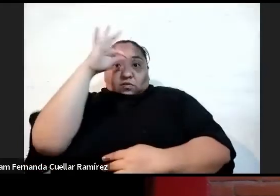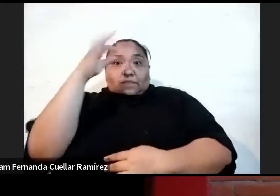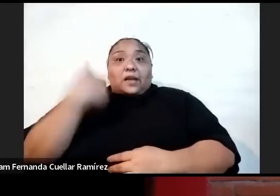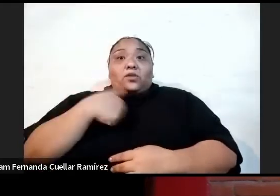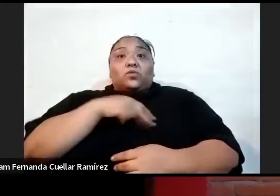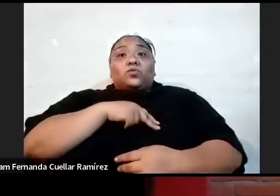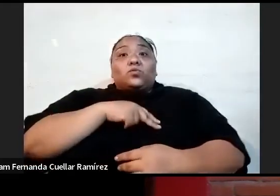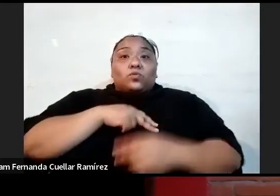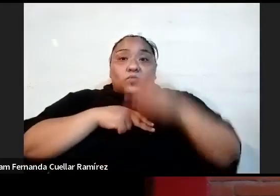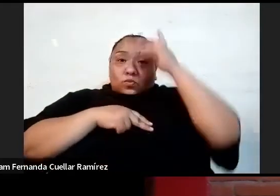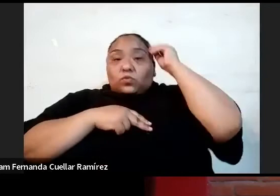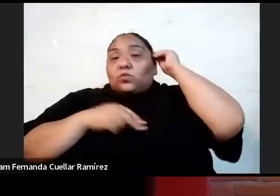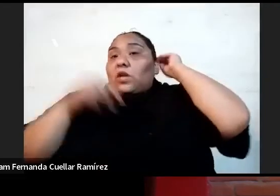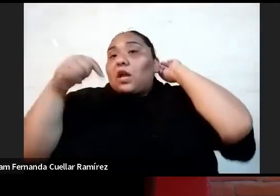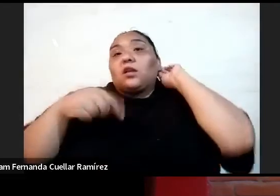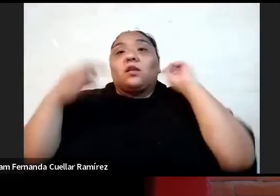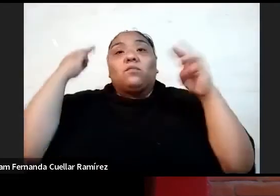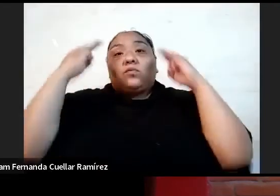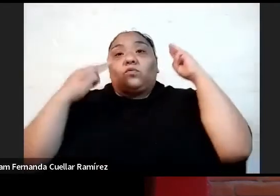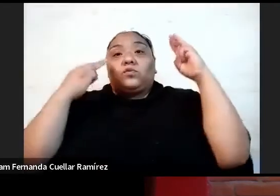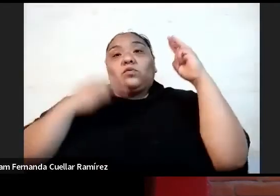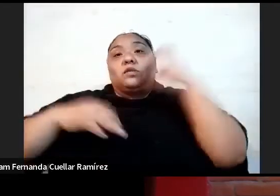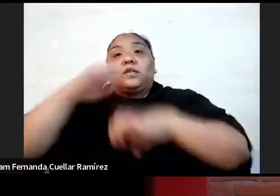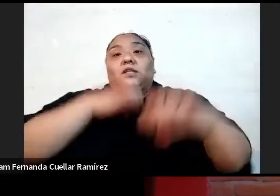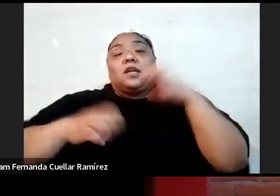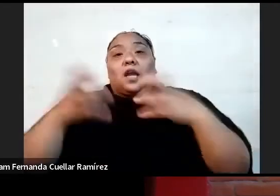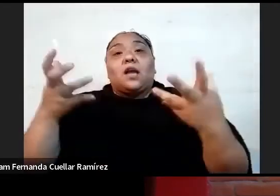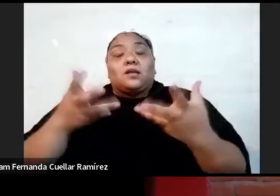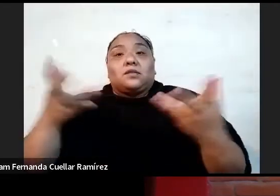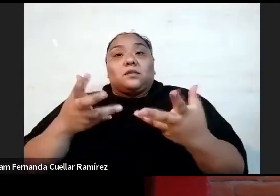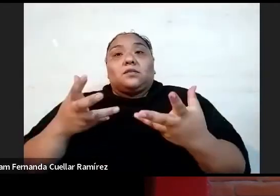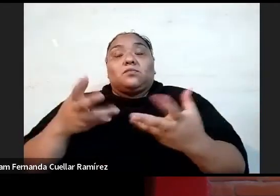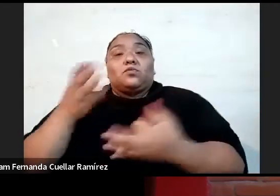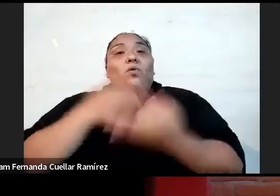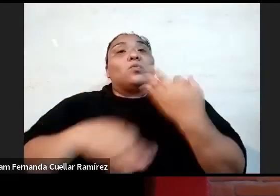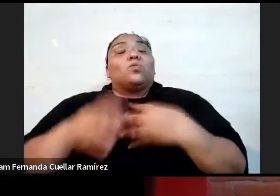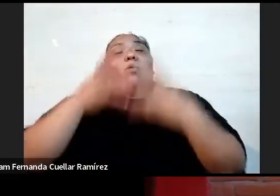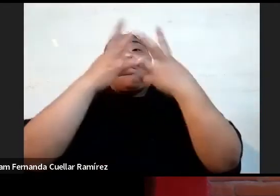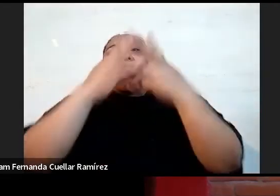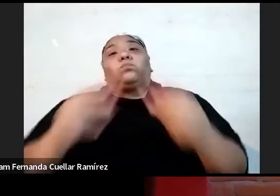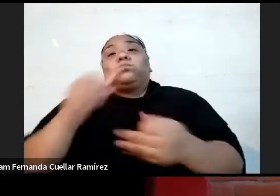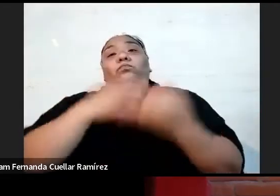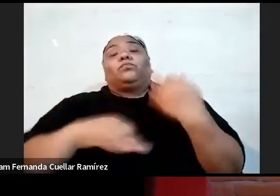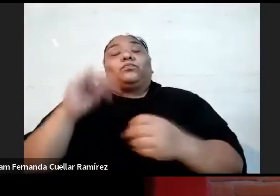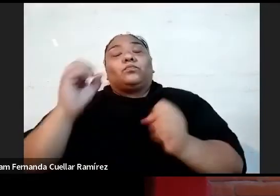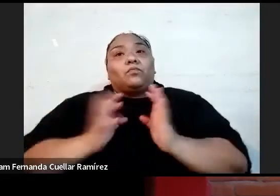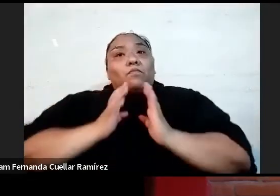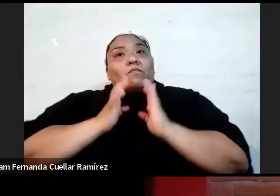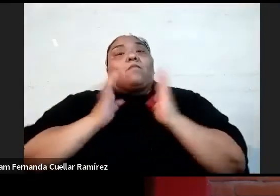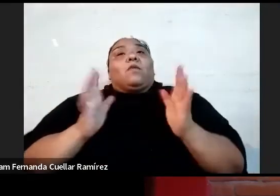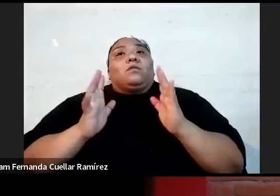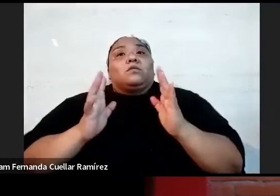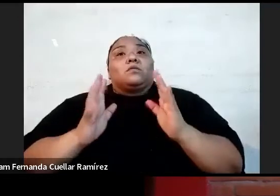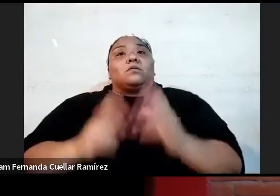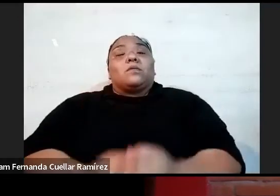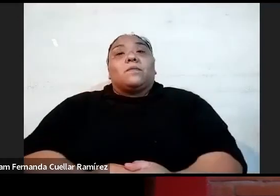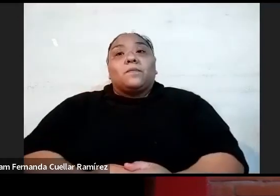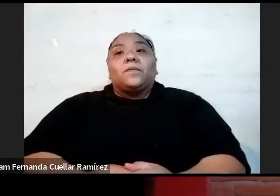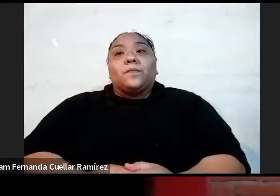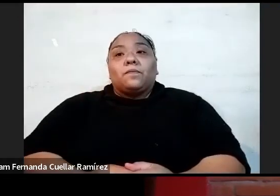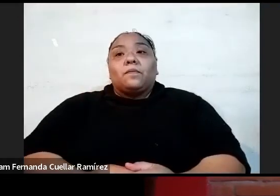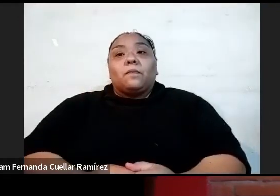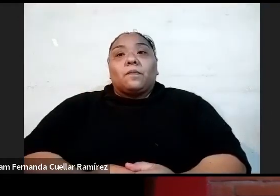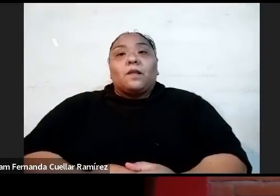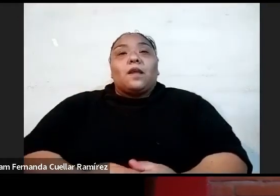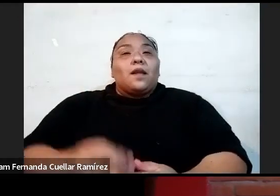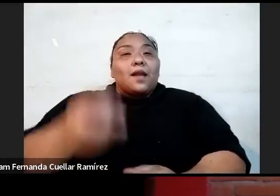en el Museo del Estanquillo. Y los resultados, pues bueno, son impresionantes, ¿no? Ahora sí que el estar provocando